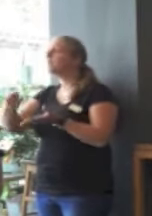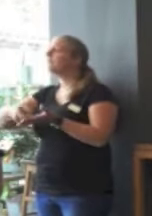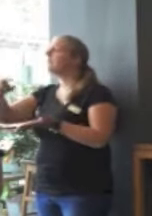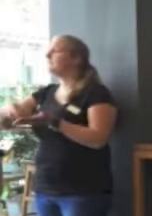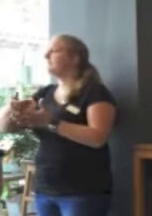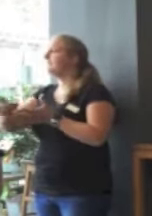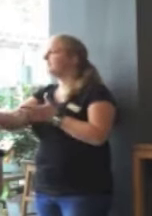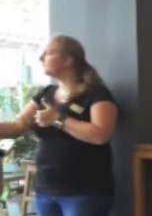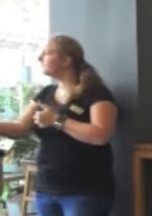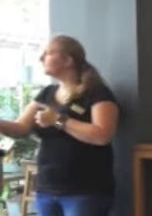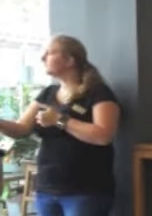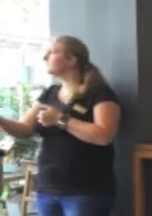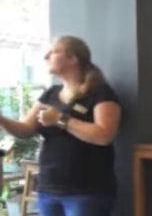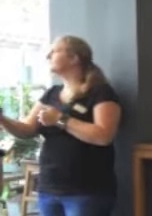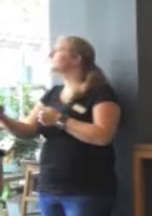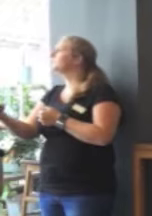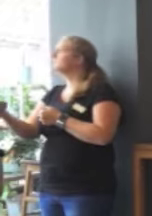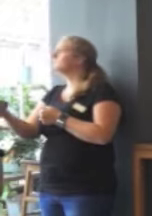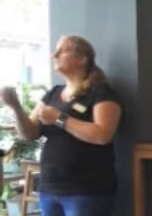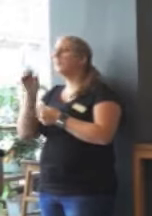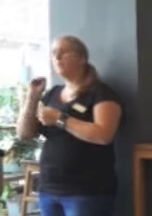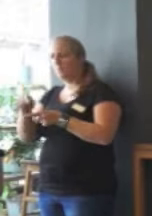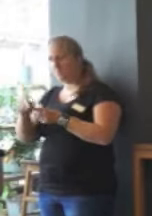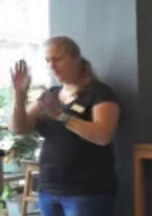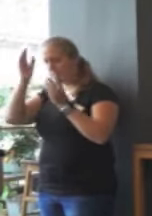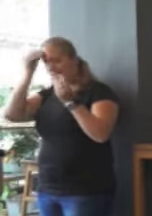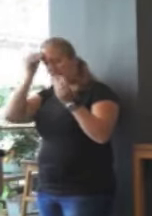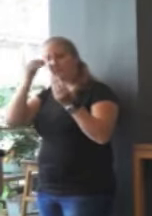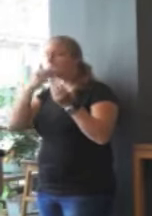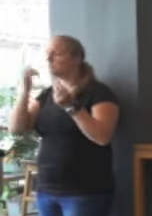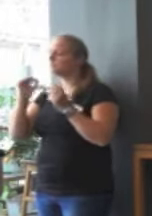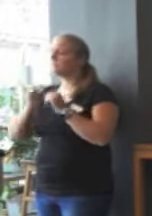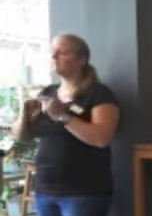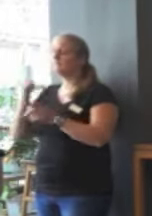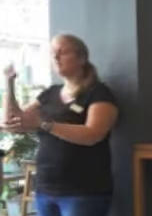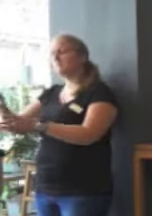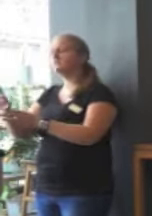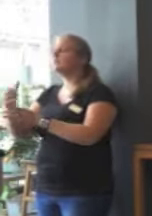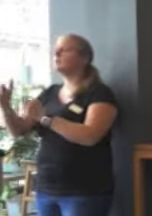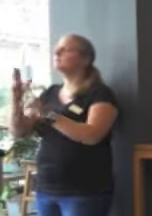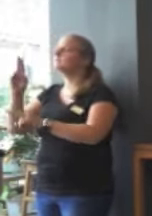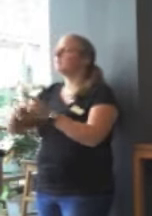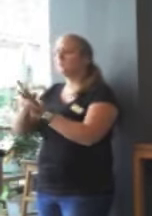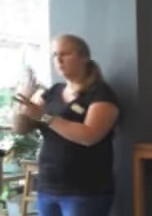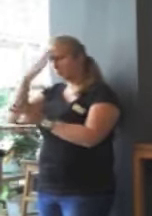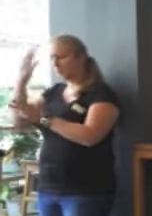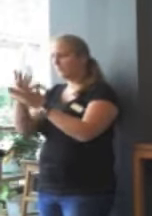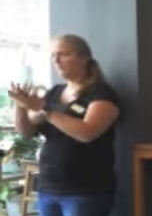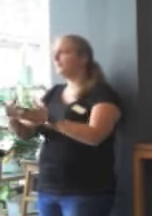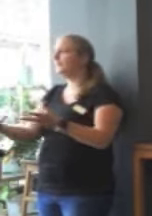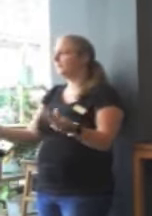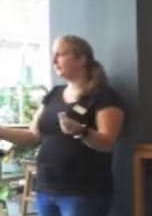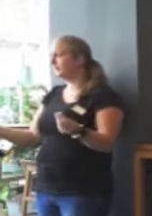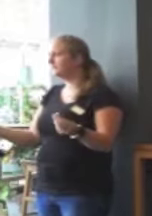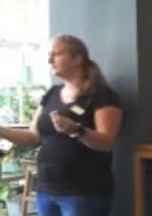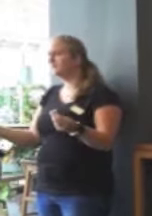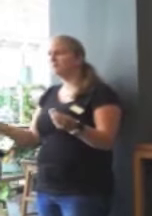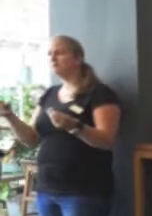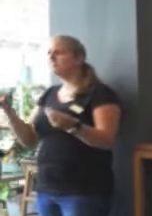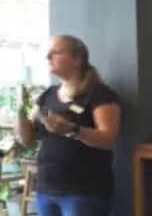att när man inte tog tillvara utbildningarna på arbetsplatsen så försvann kunskapen ganska snabbt. Och det fanns inte ett